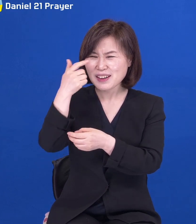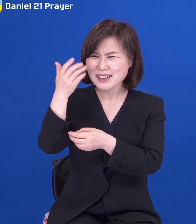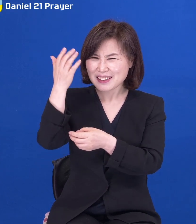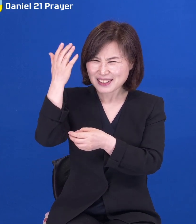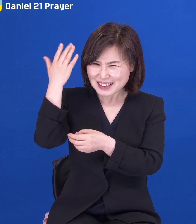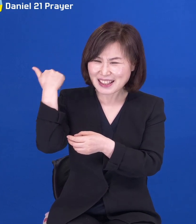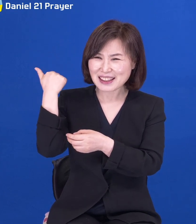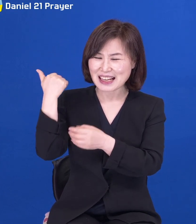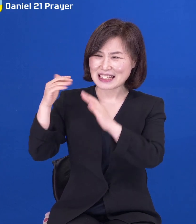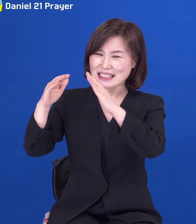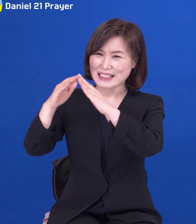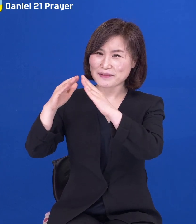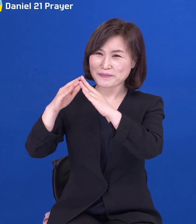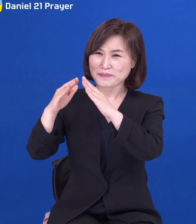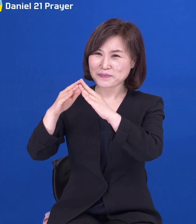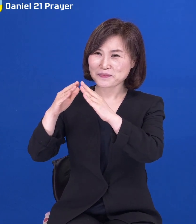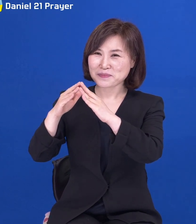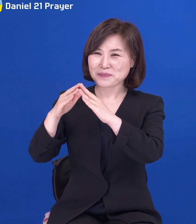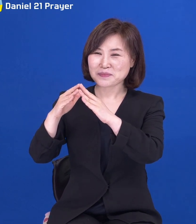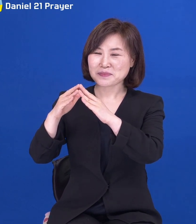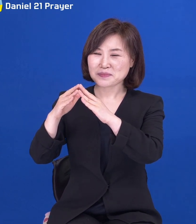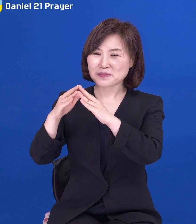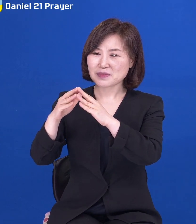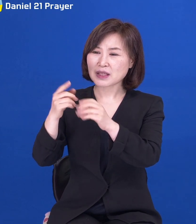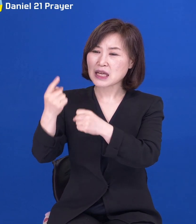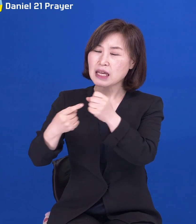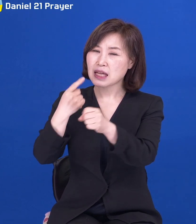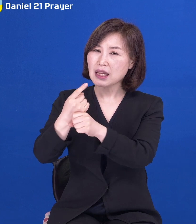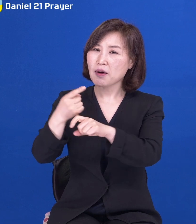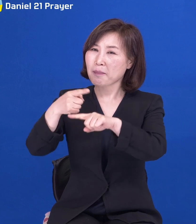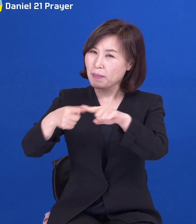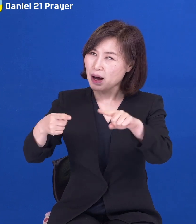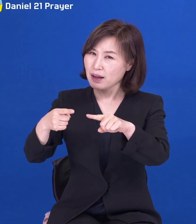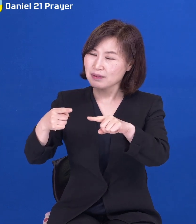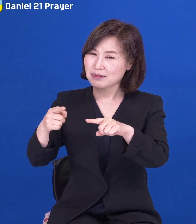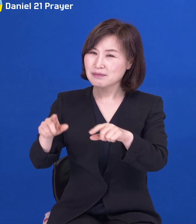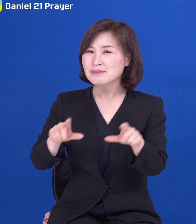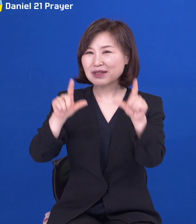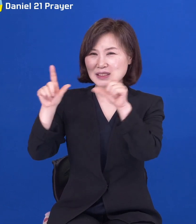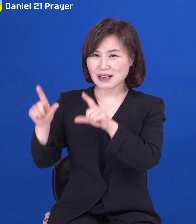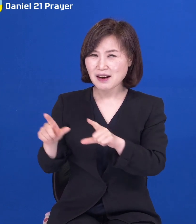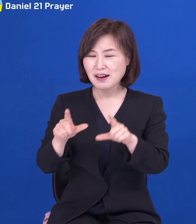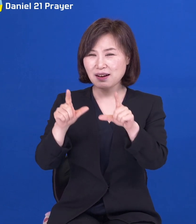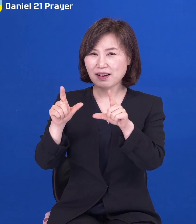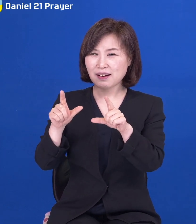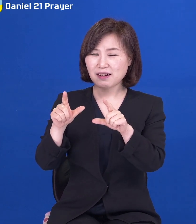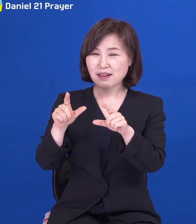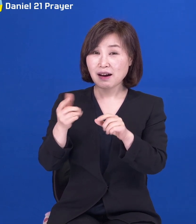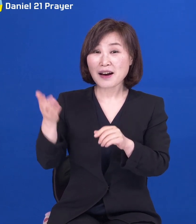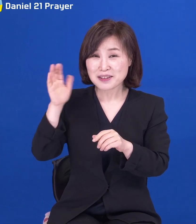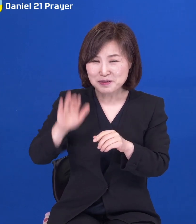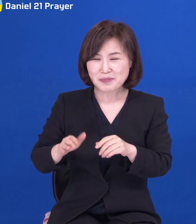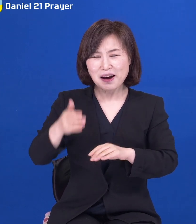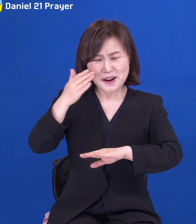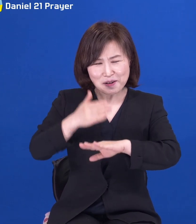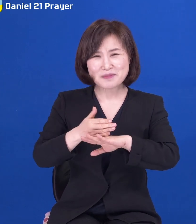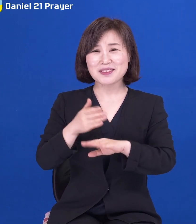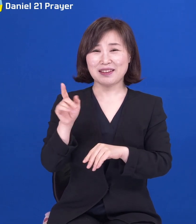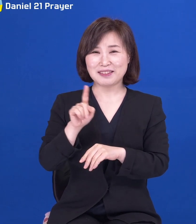한 1년 반 정도 살았어요. 참 감사한 것은요, 진짜